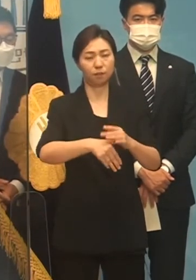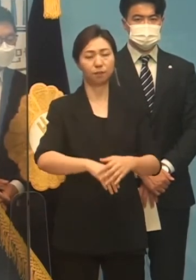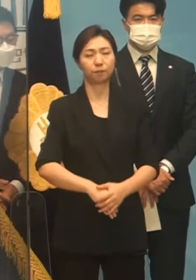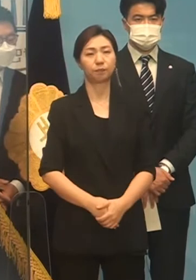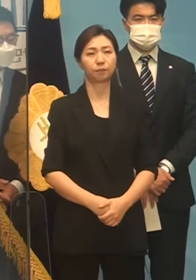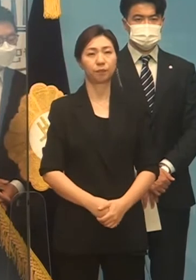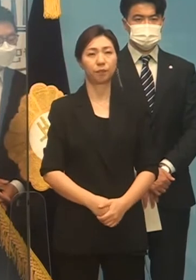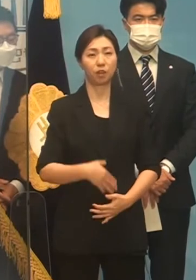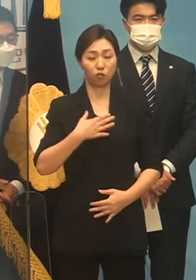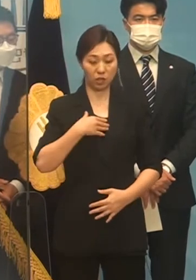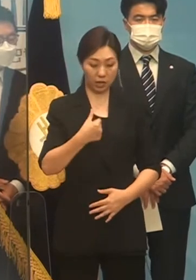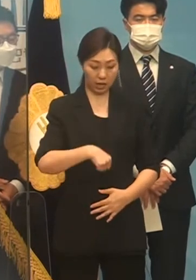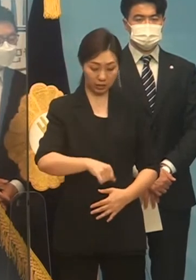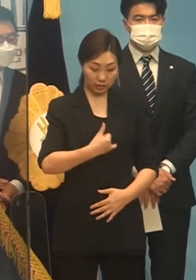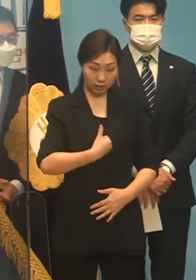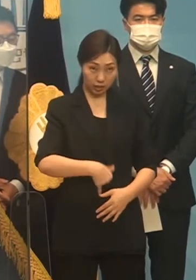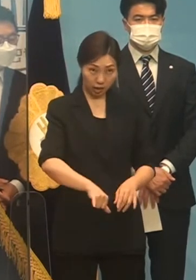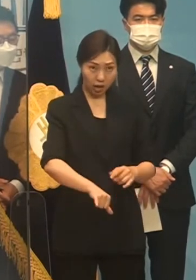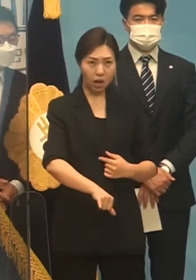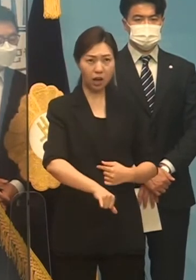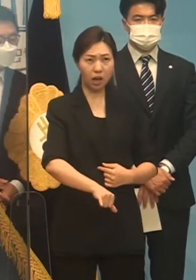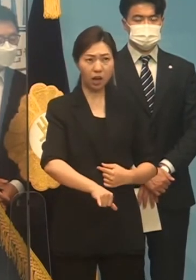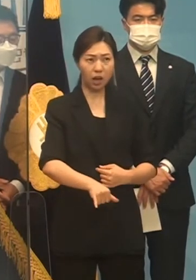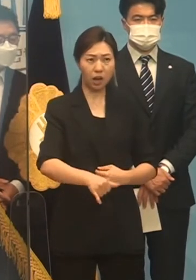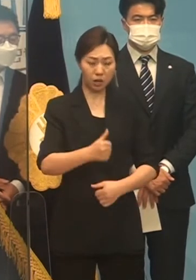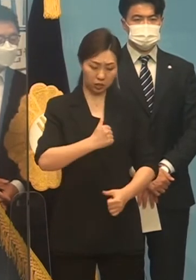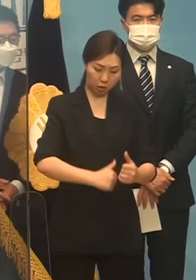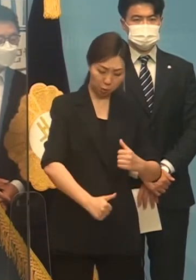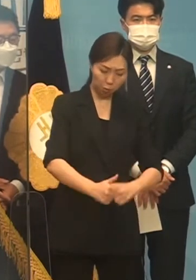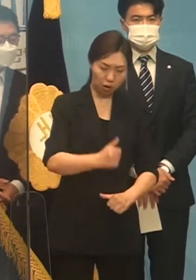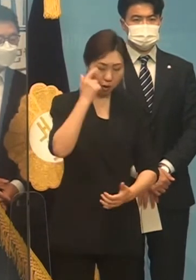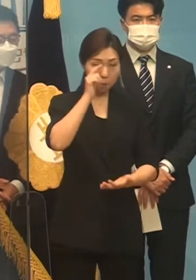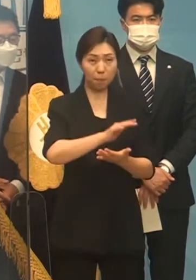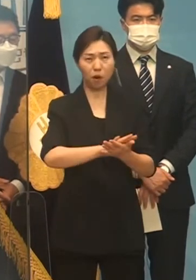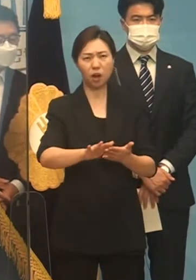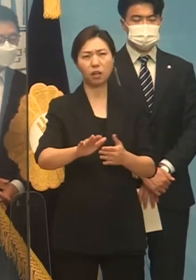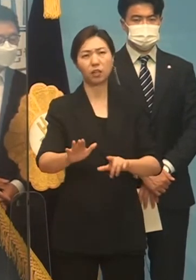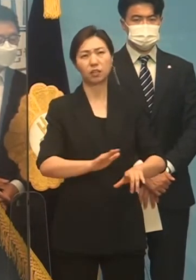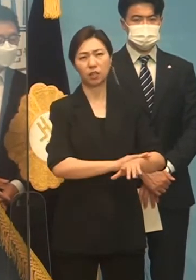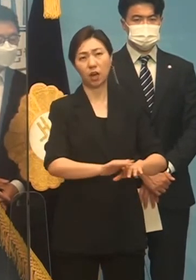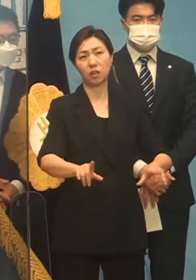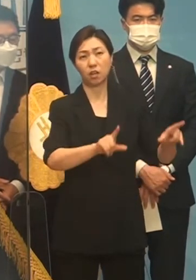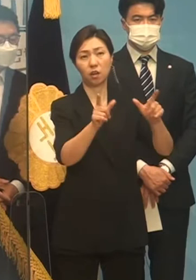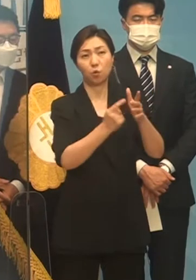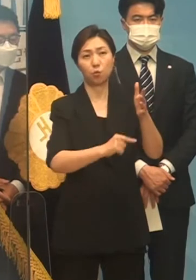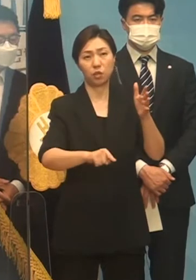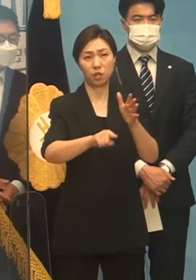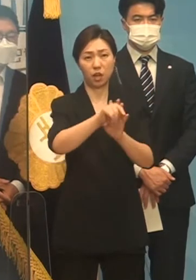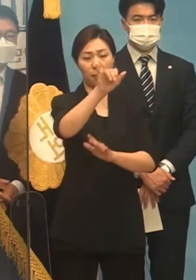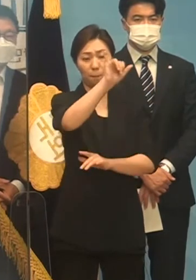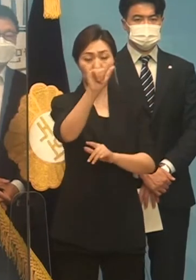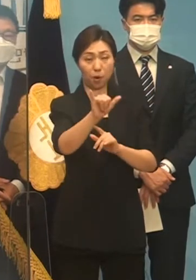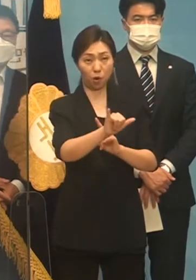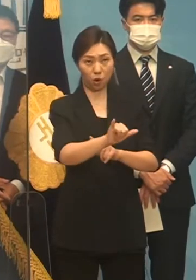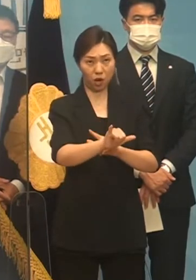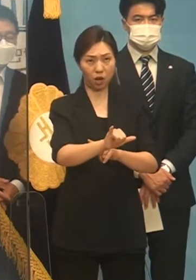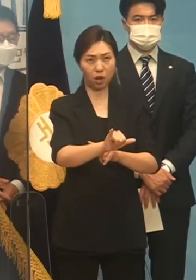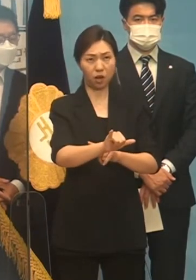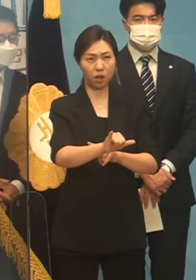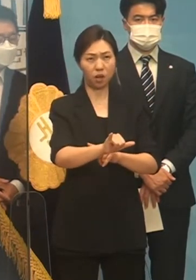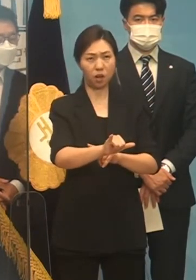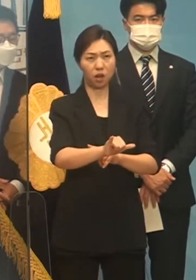우리 아이들이 평화롭게 살아갈 세상을 위한 한반도 평화 프로세스가 전쟁과 핵의